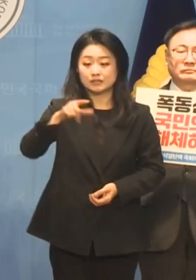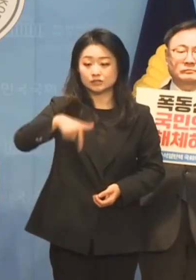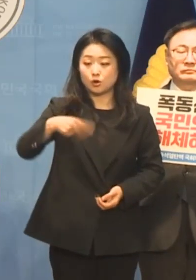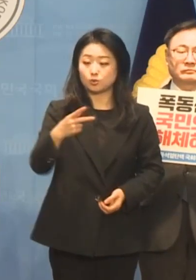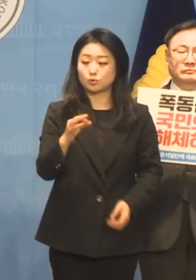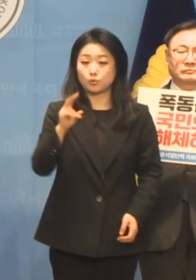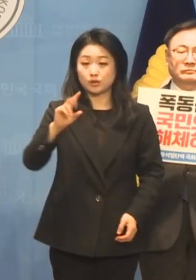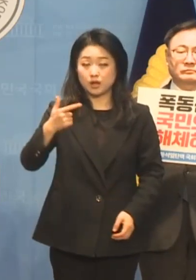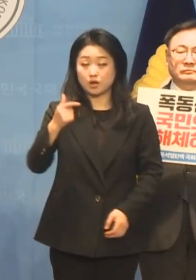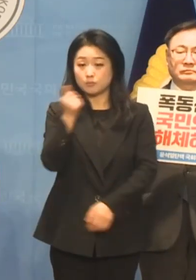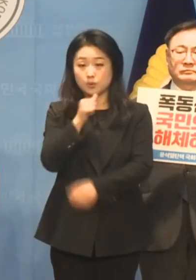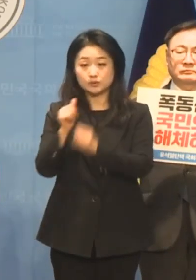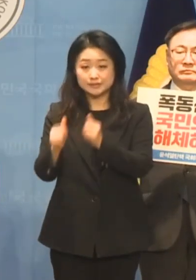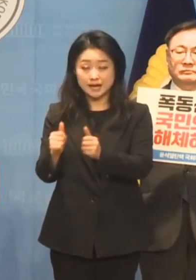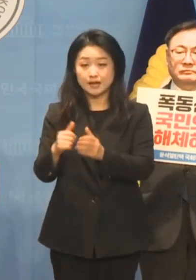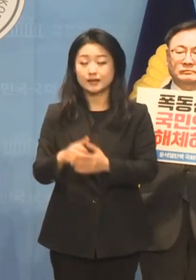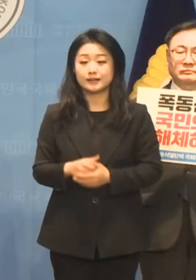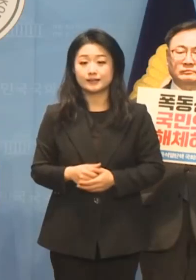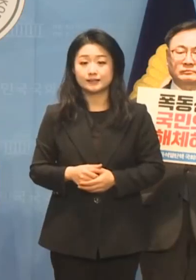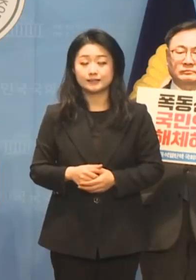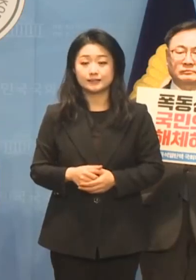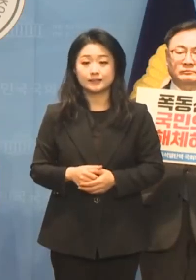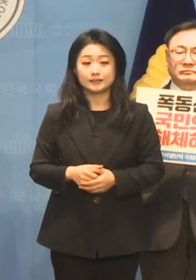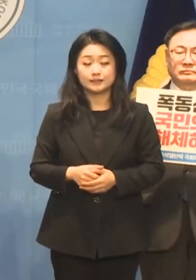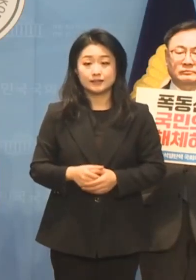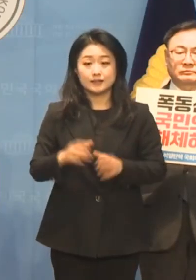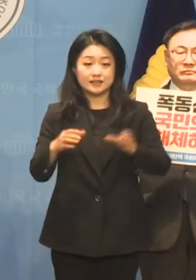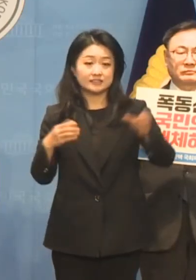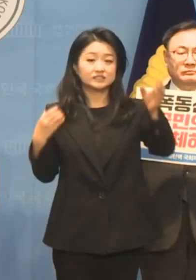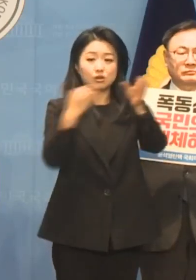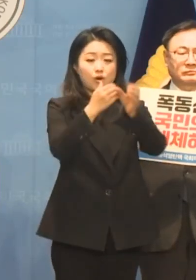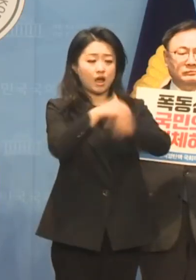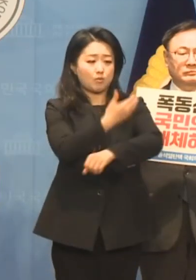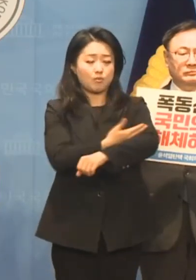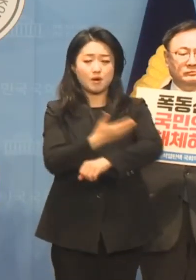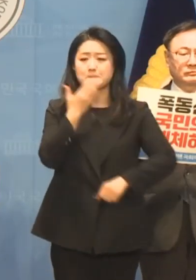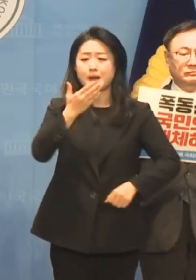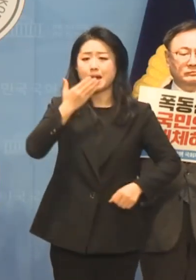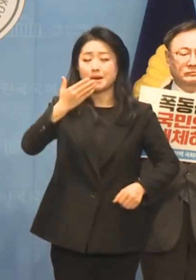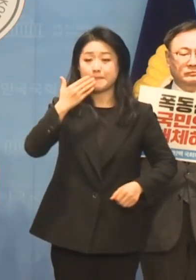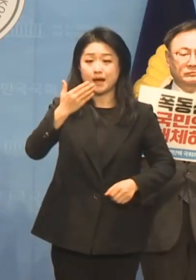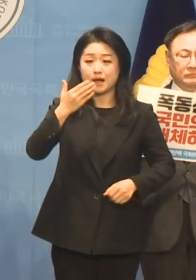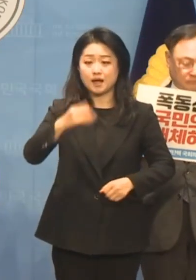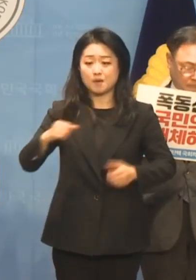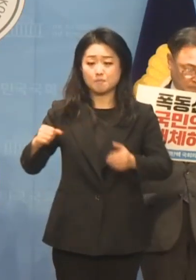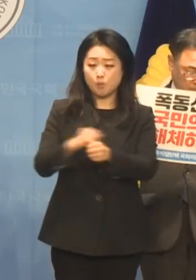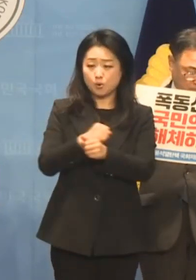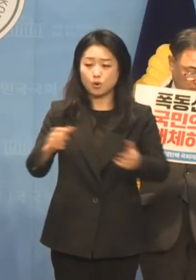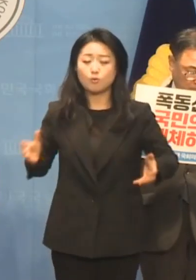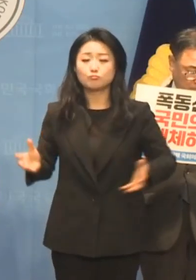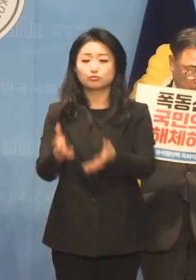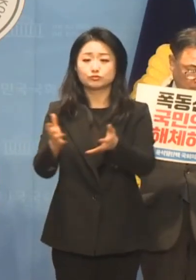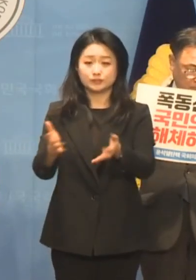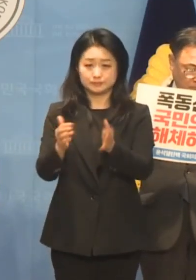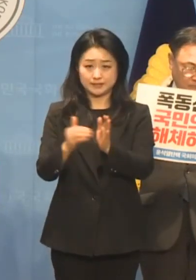변호사도 감내할 수 없는 상황이 되면 저항권 행사를 해야 한다면서 폭력을